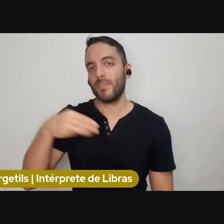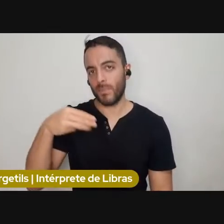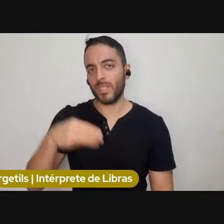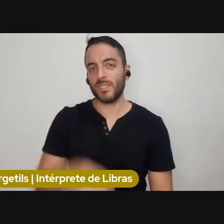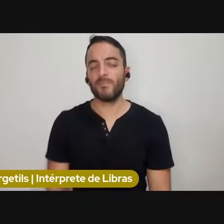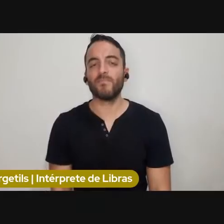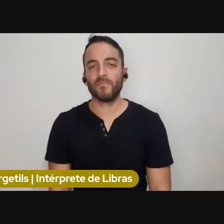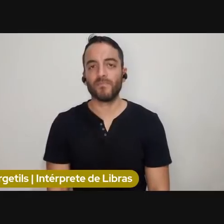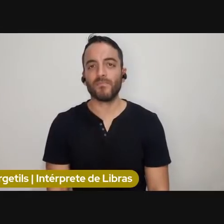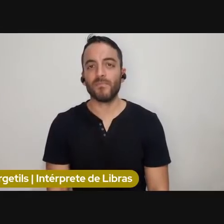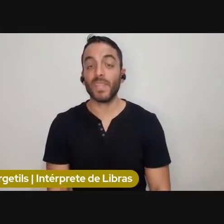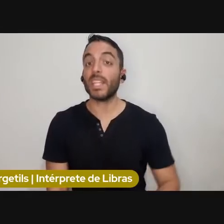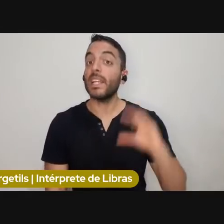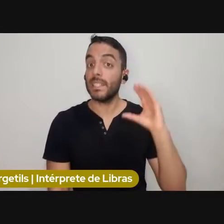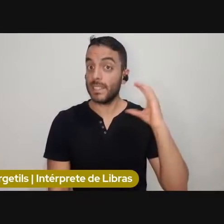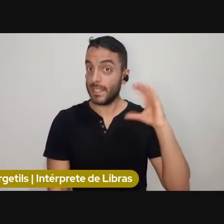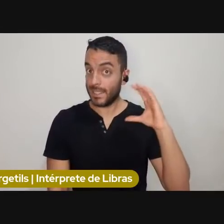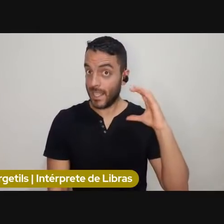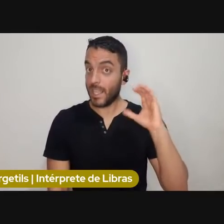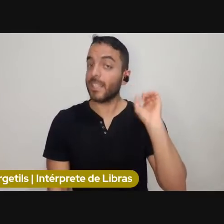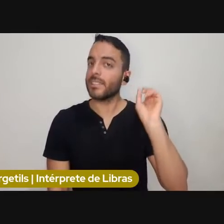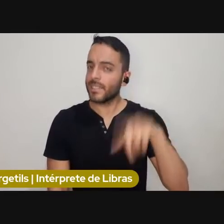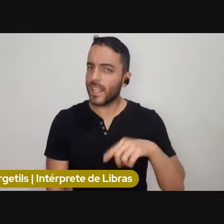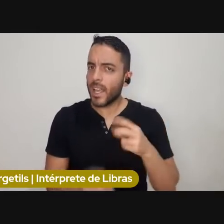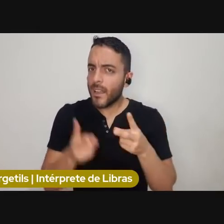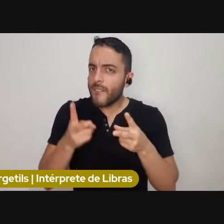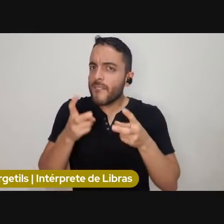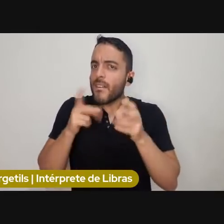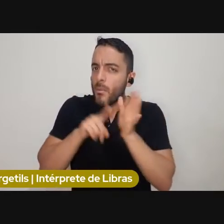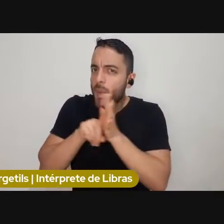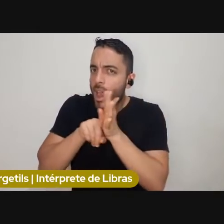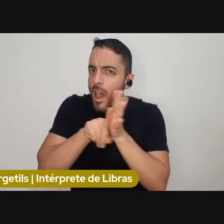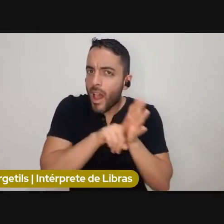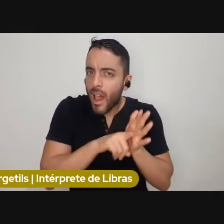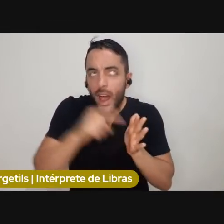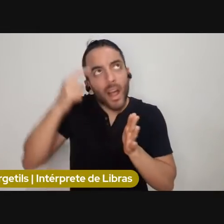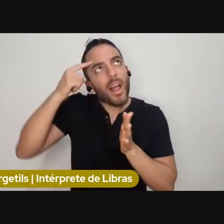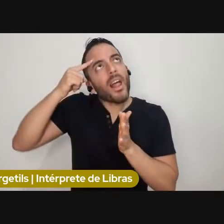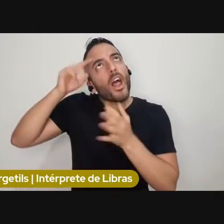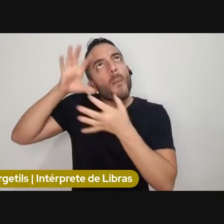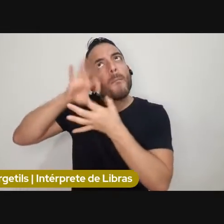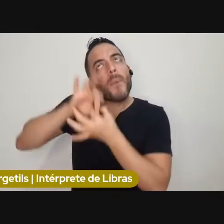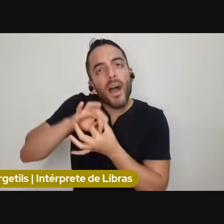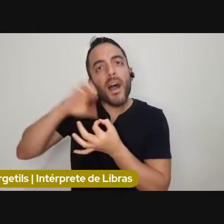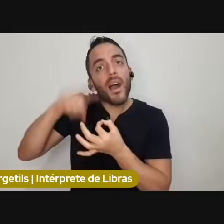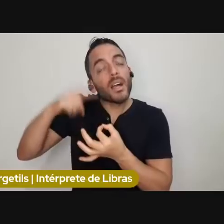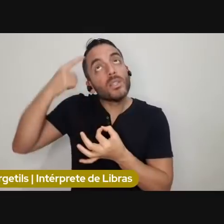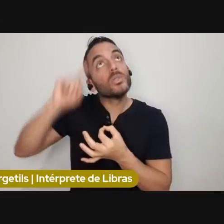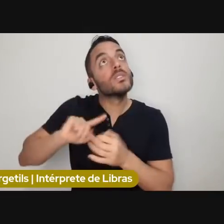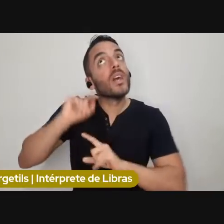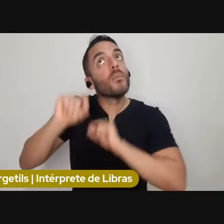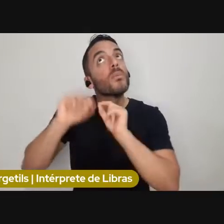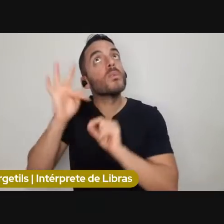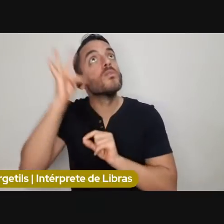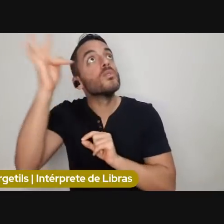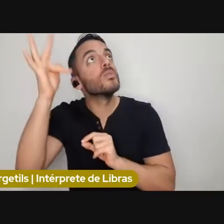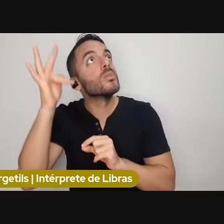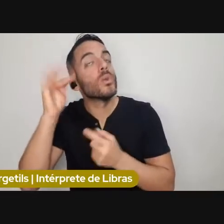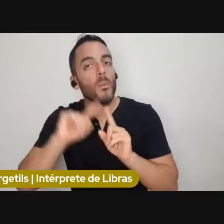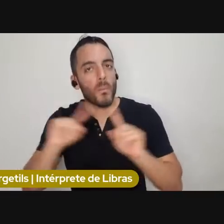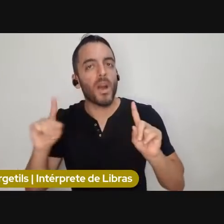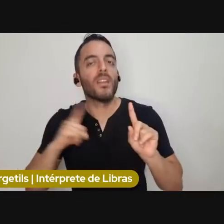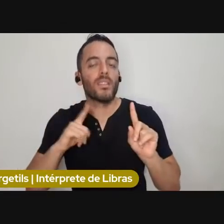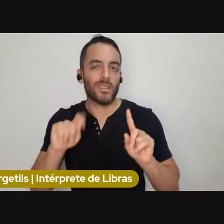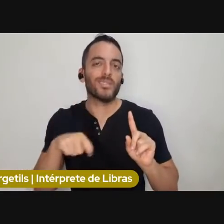é exploração intelectual sem saber para onde se vai, mas tendo um significado. Eu sei o que